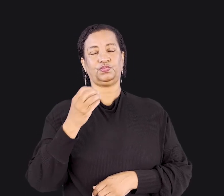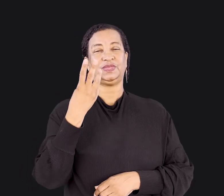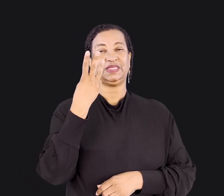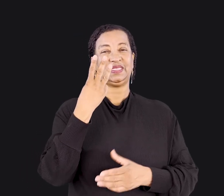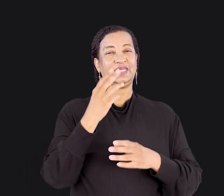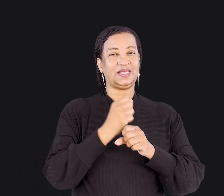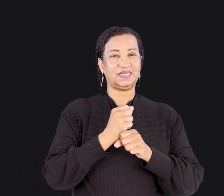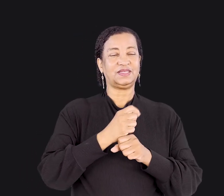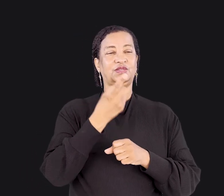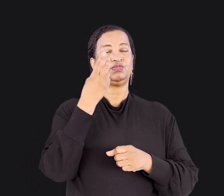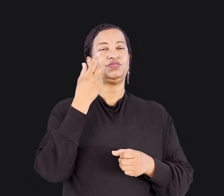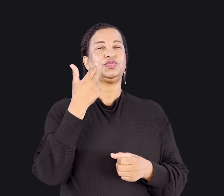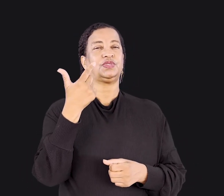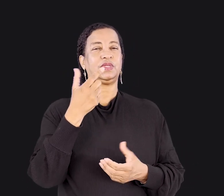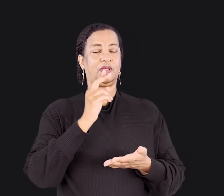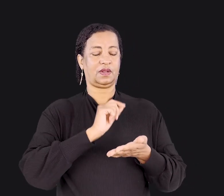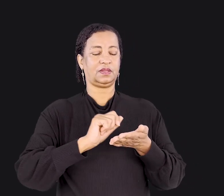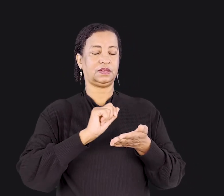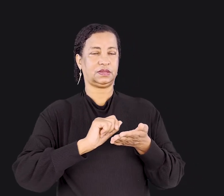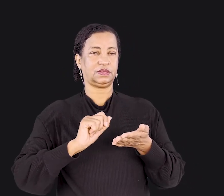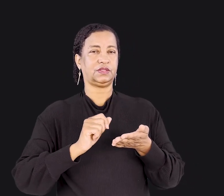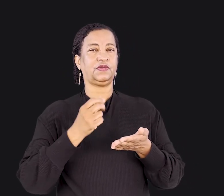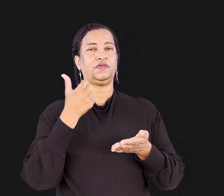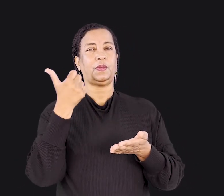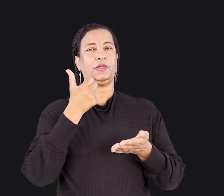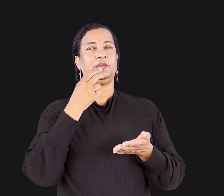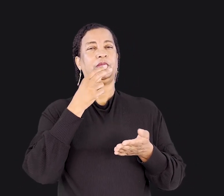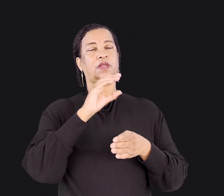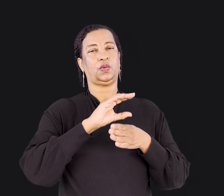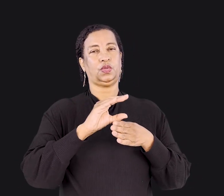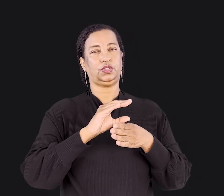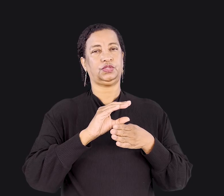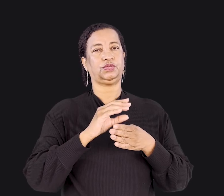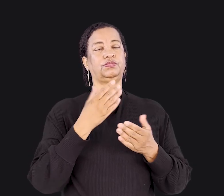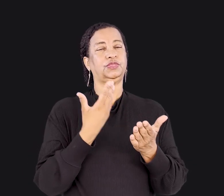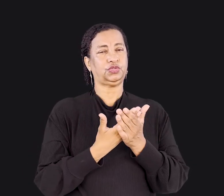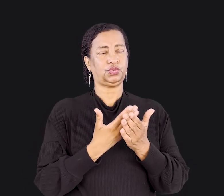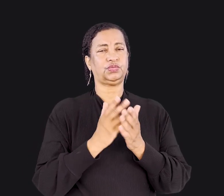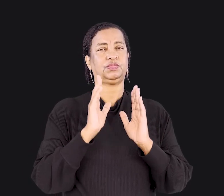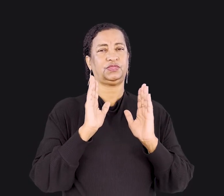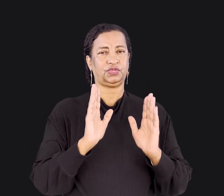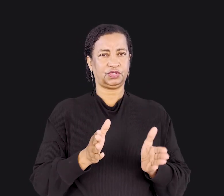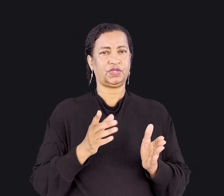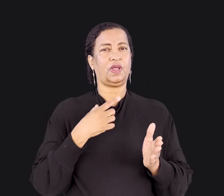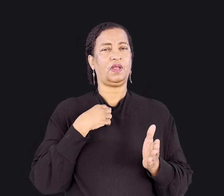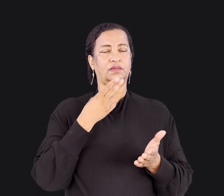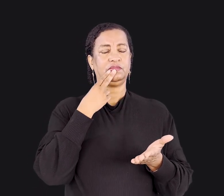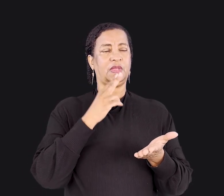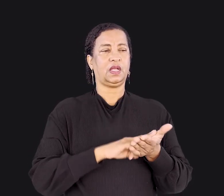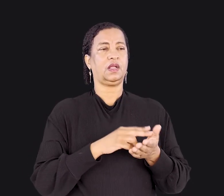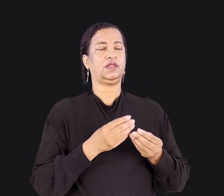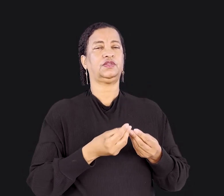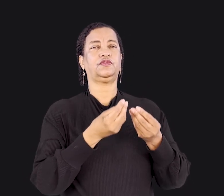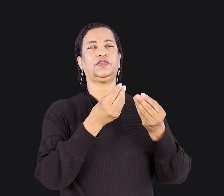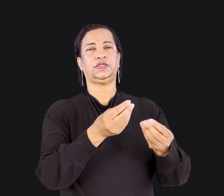conhecemos como 1 Coríntios. E de acordo com o que já estudamos, esta carta foi entregue aos Coríntios pelas mãos de